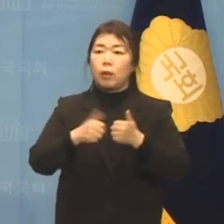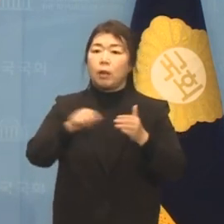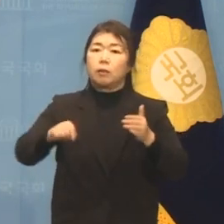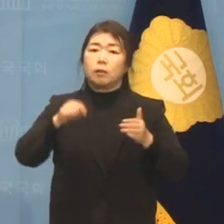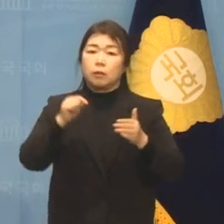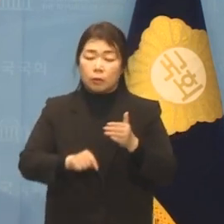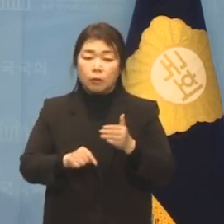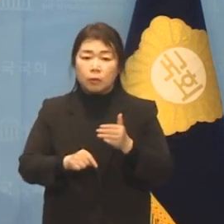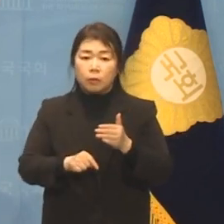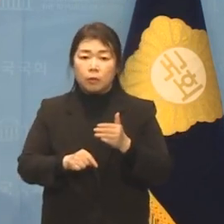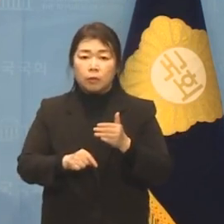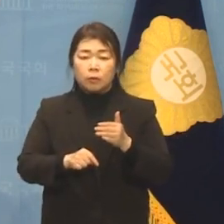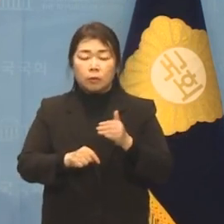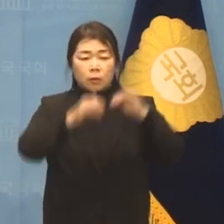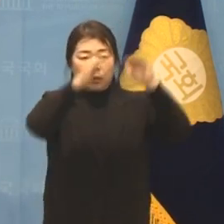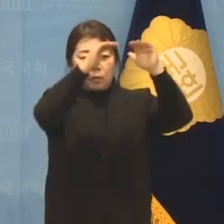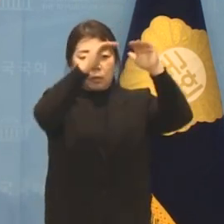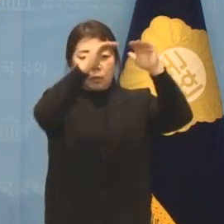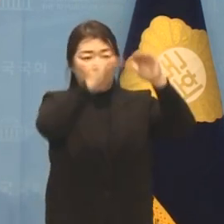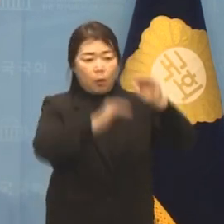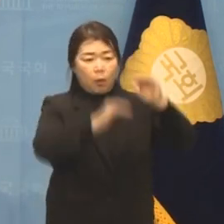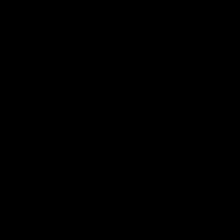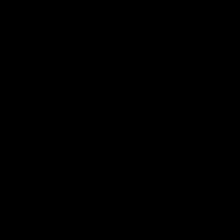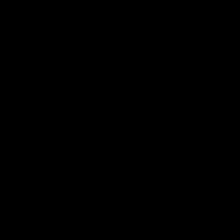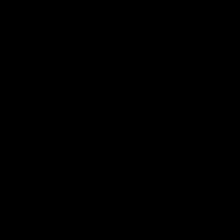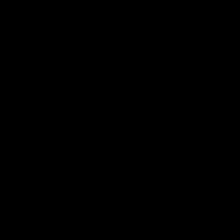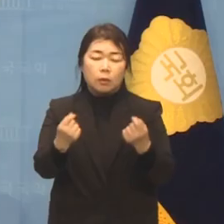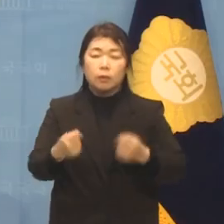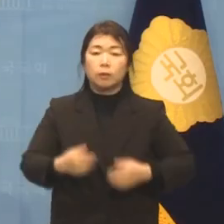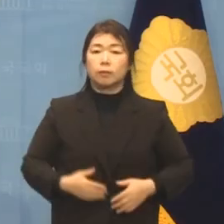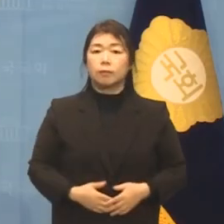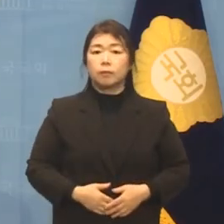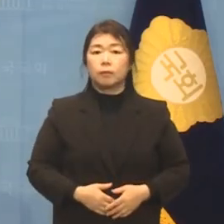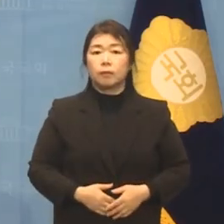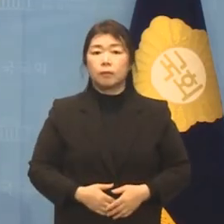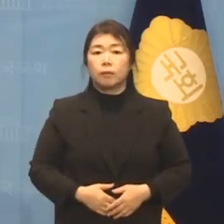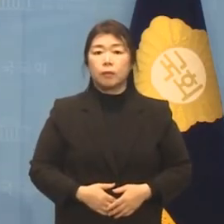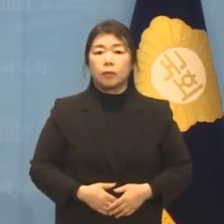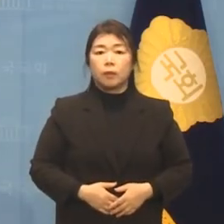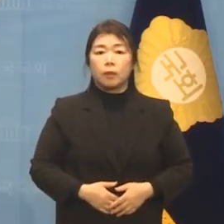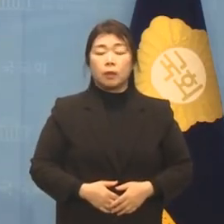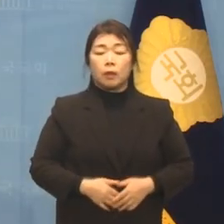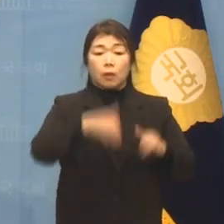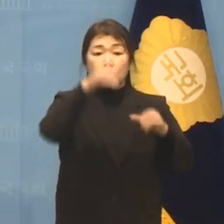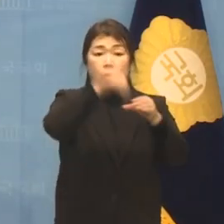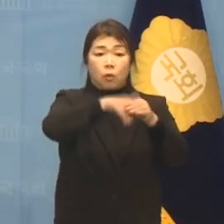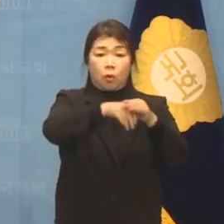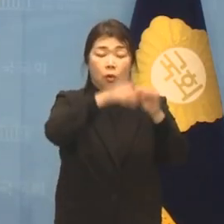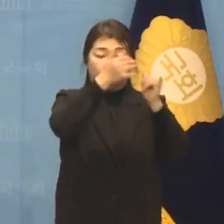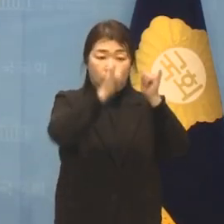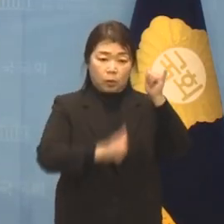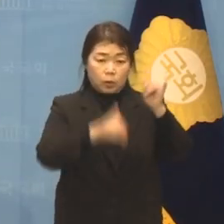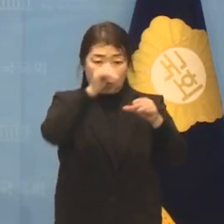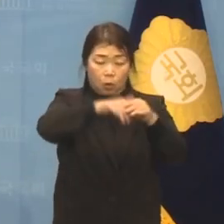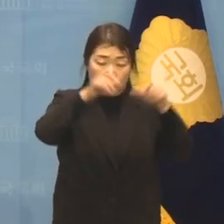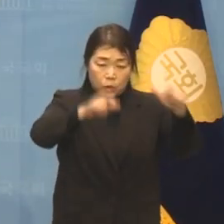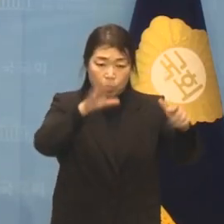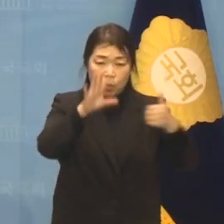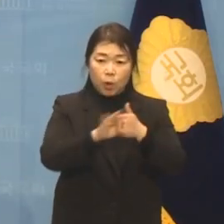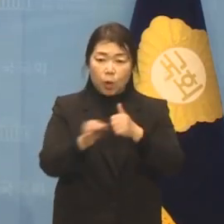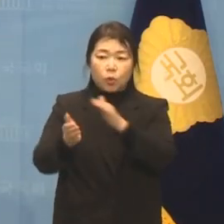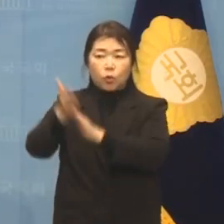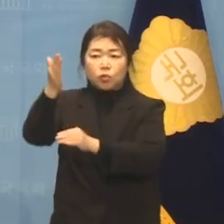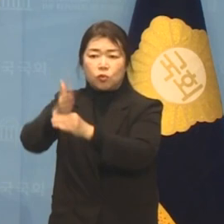다수의 의견과도 상충되는 결과를 역대 선거구는 도시 중심의 동북권에 비해서